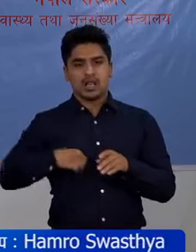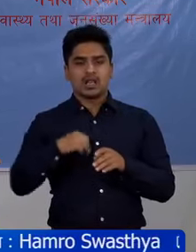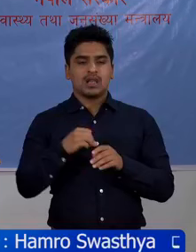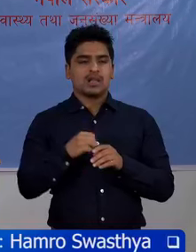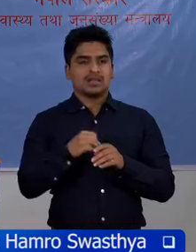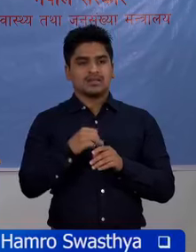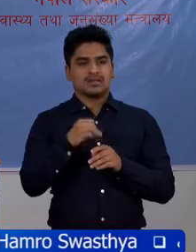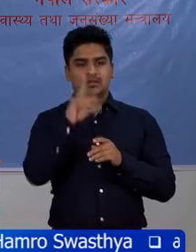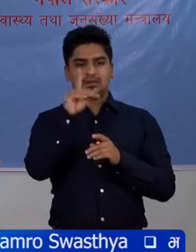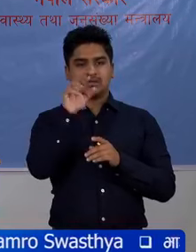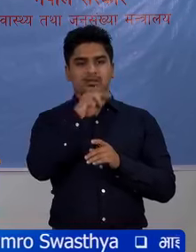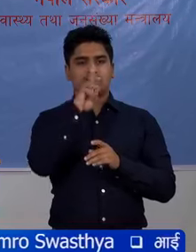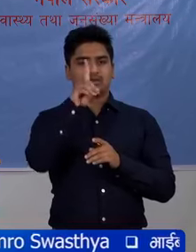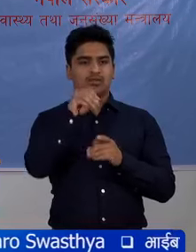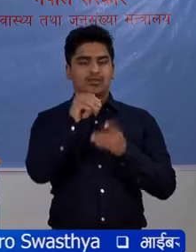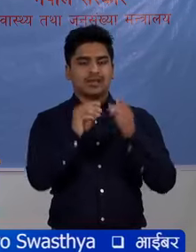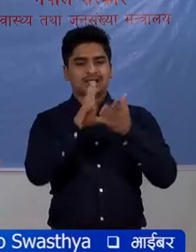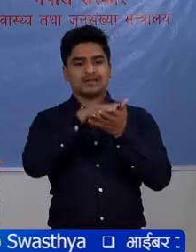नियान